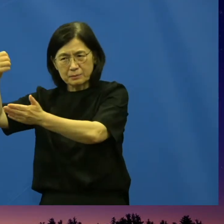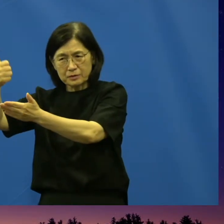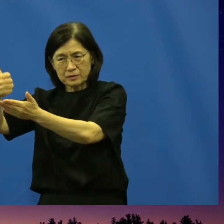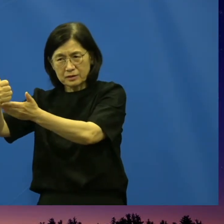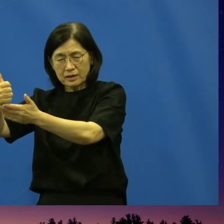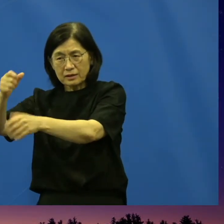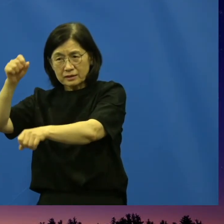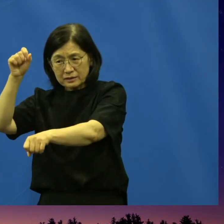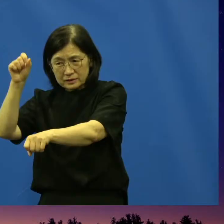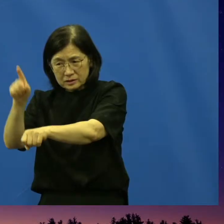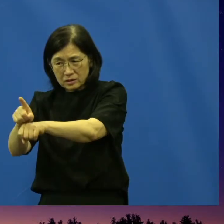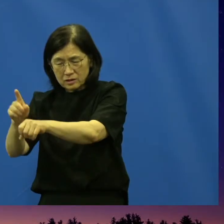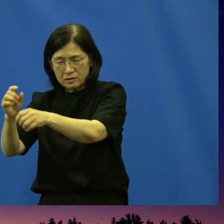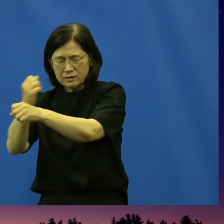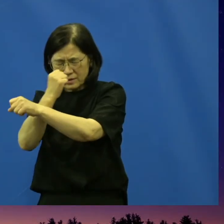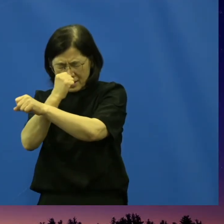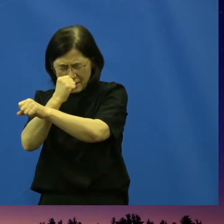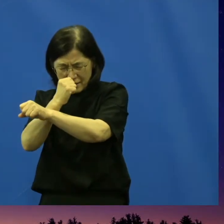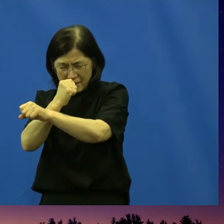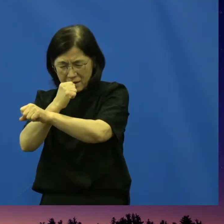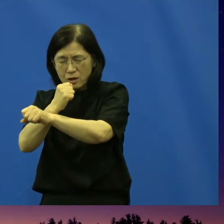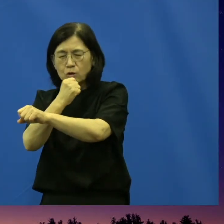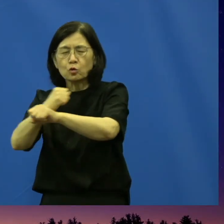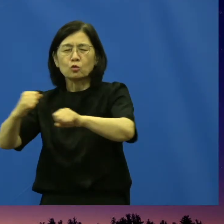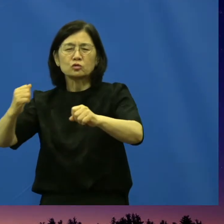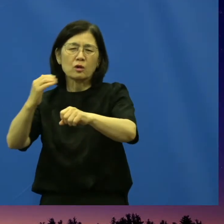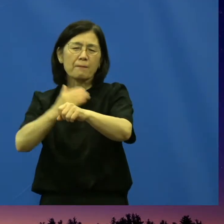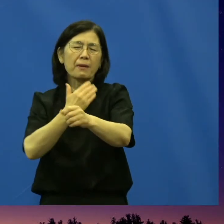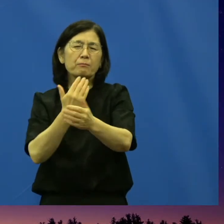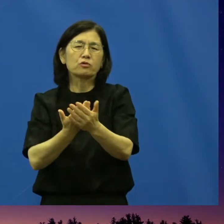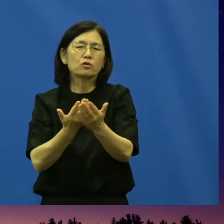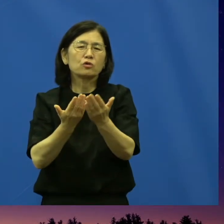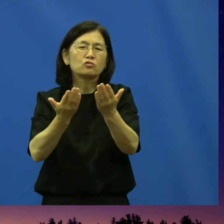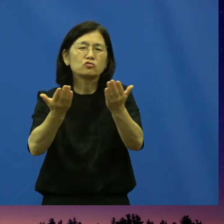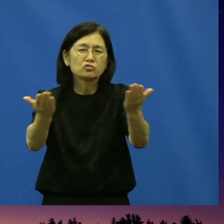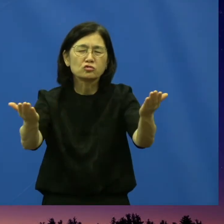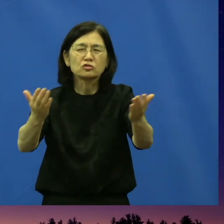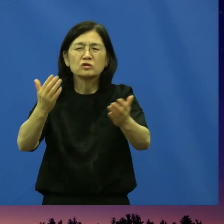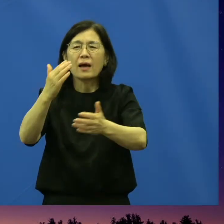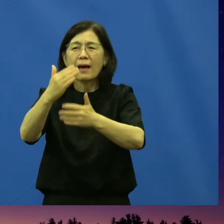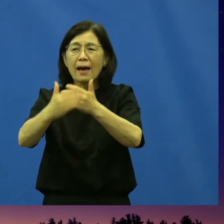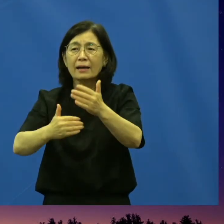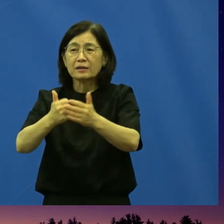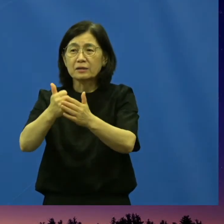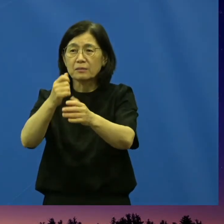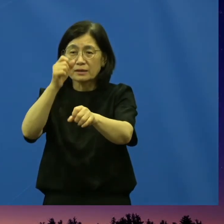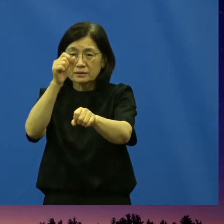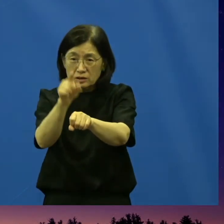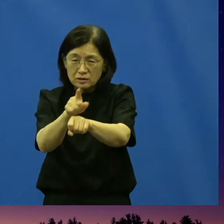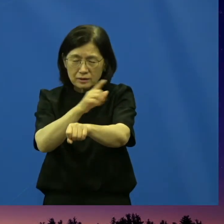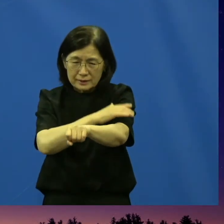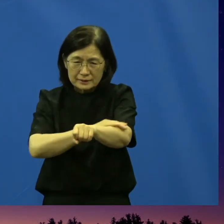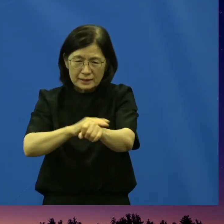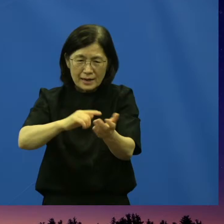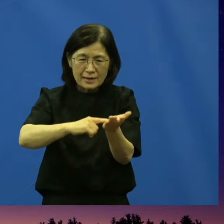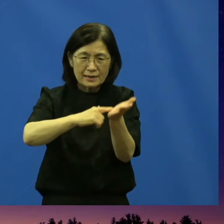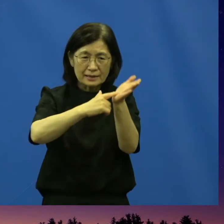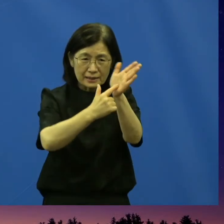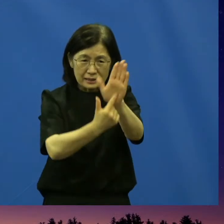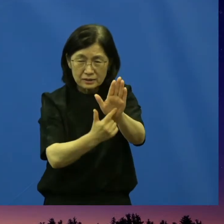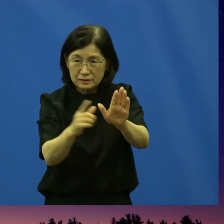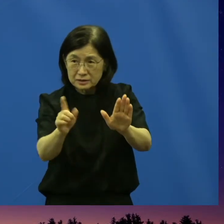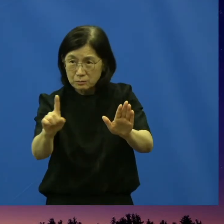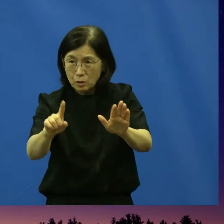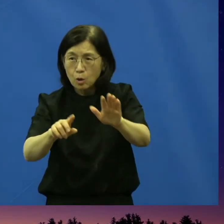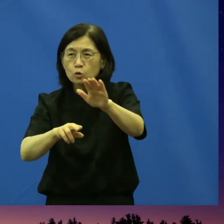하나님의 성품은 끊임없이 용서를 베풀고자 하는 하나님의 성품을 잘 나타내고 있습니다.